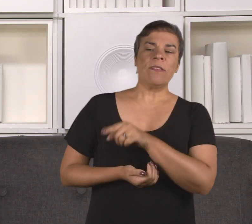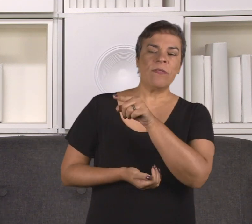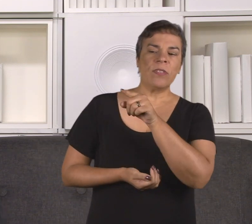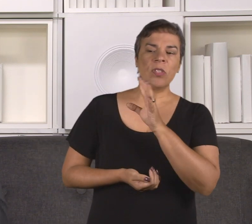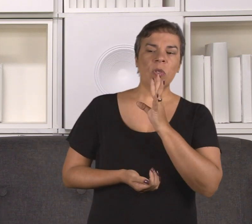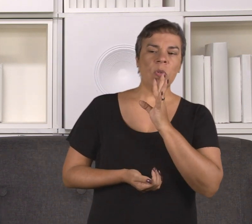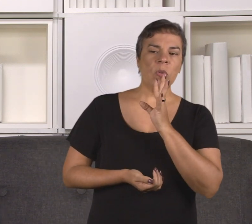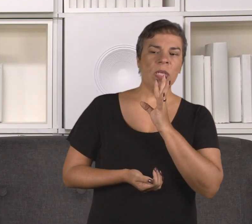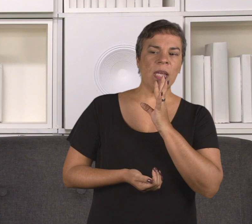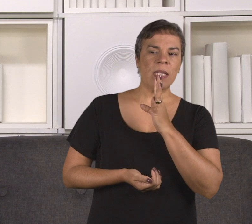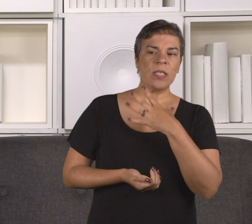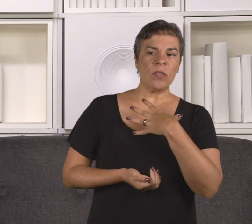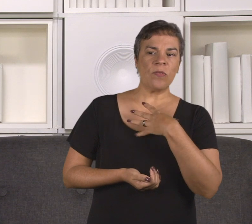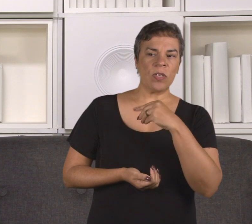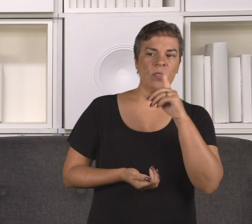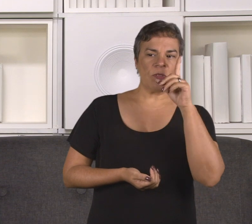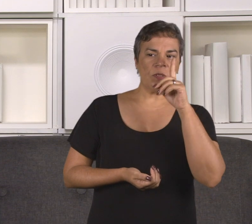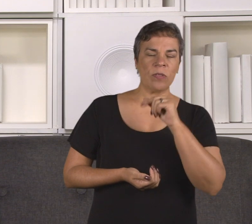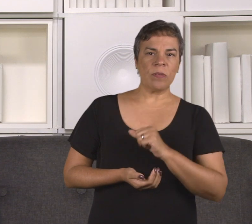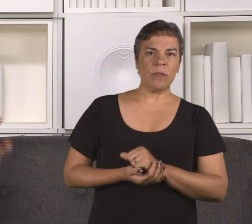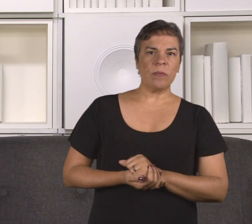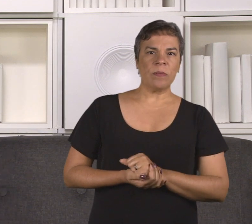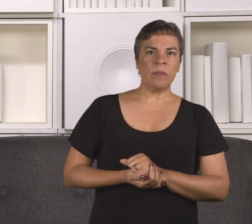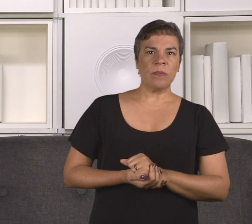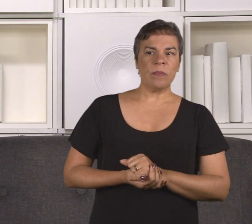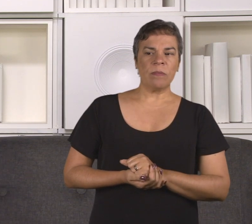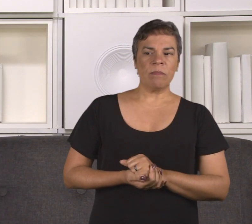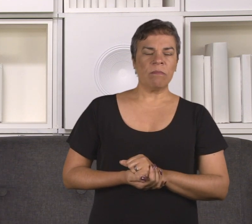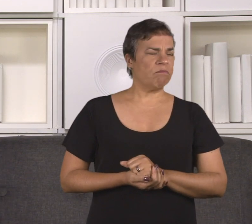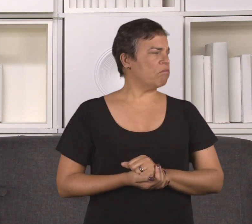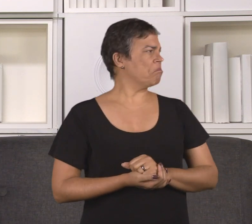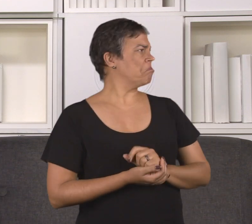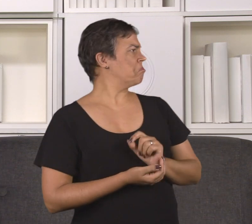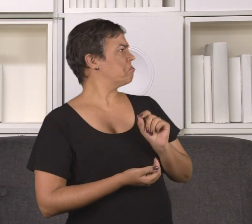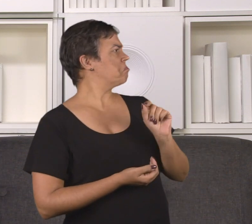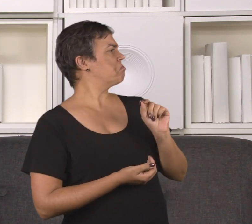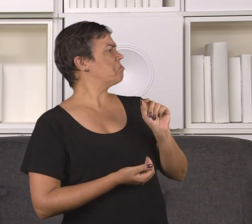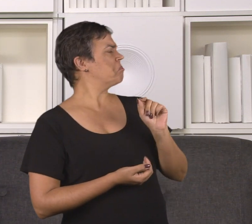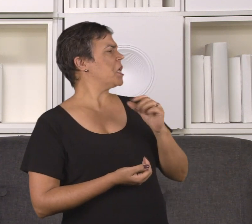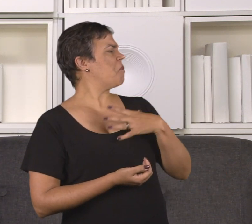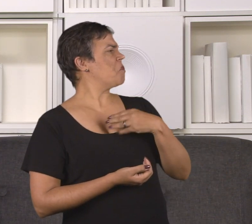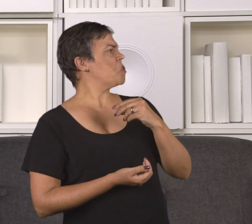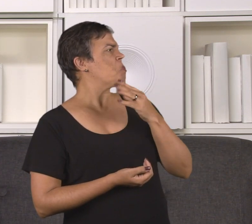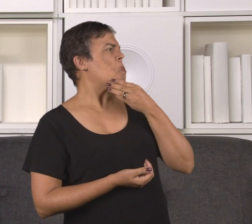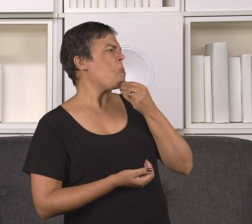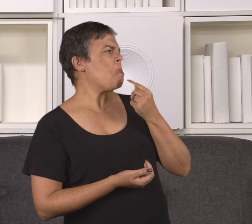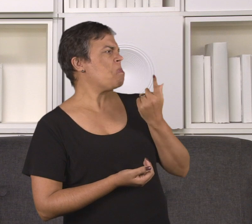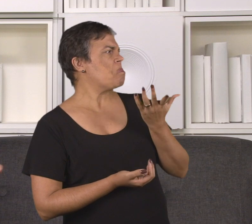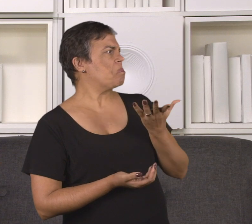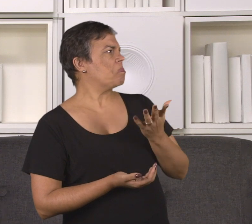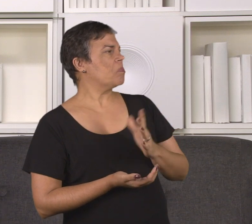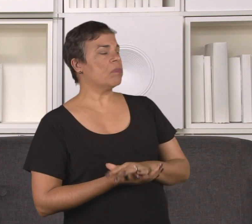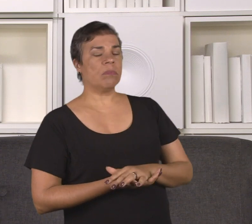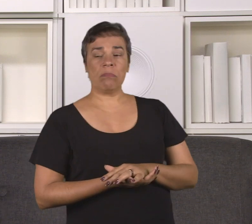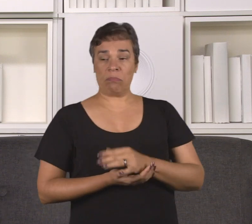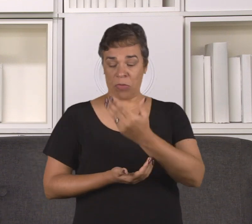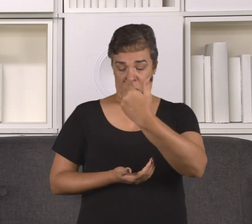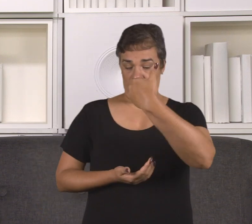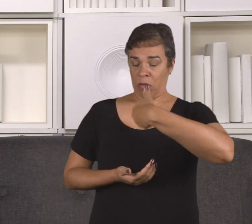conhece o Filho do Homem? E o cego diz assim: quem é ele? E Jesus diz: sou